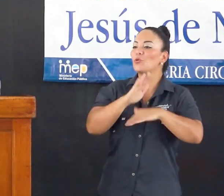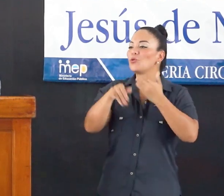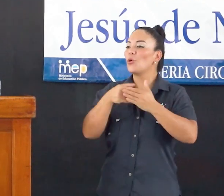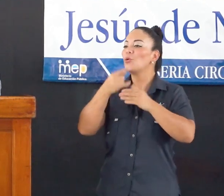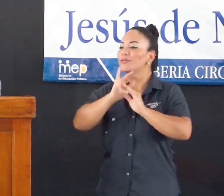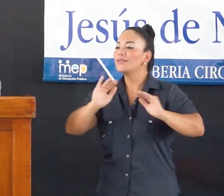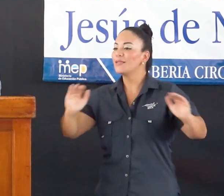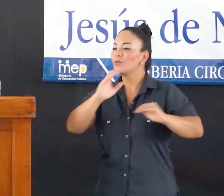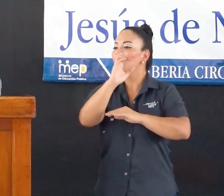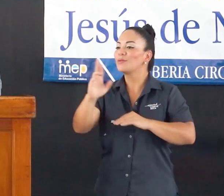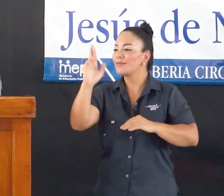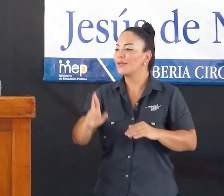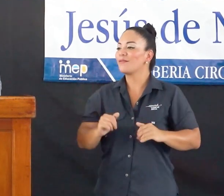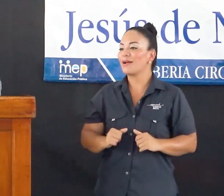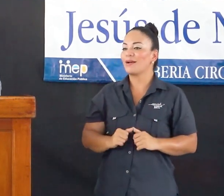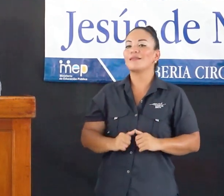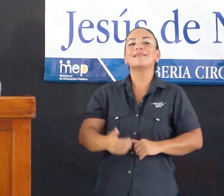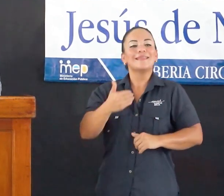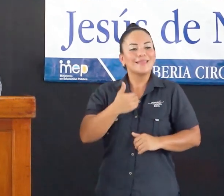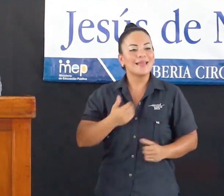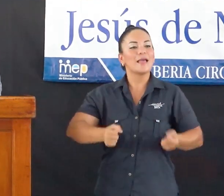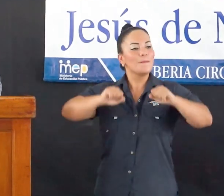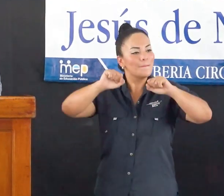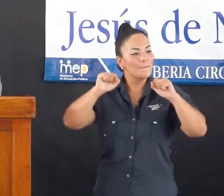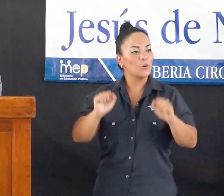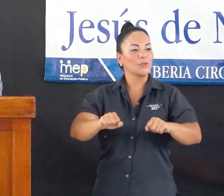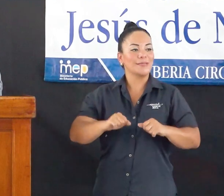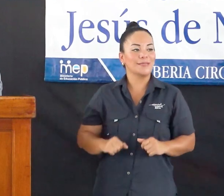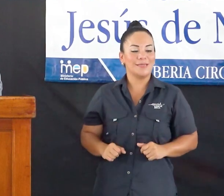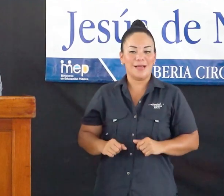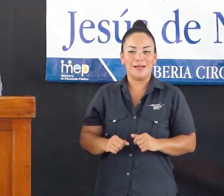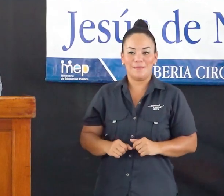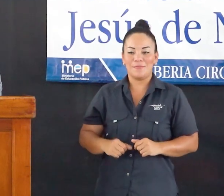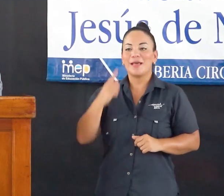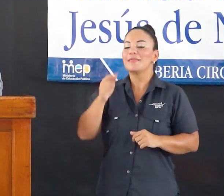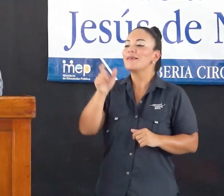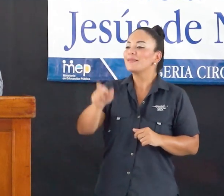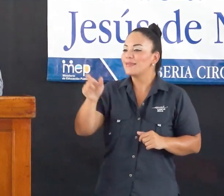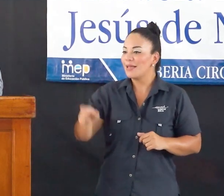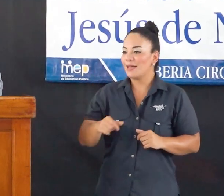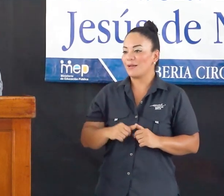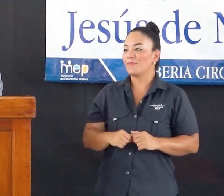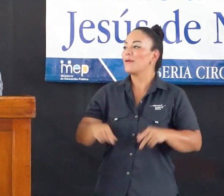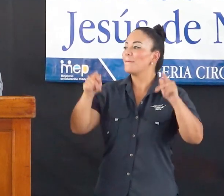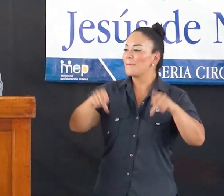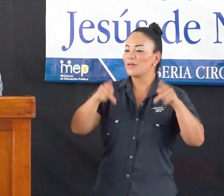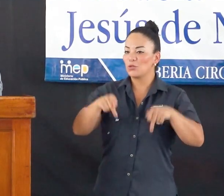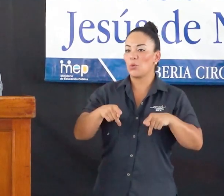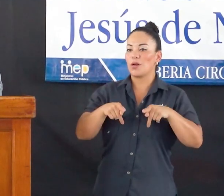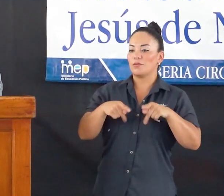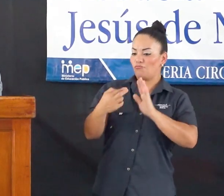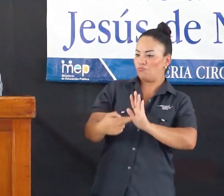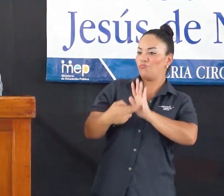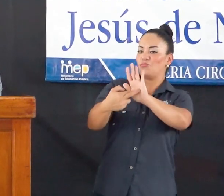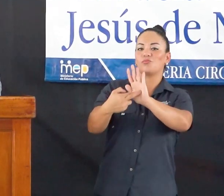niños y niñas de Costa Rica tienen el potencial de ser personas